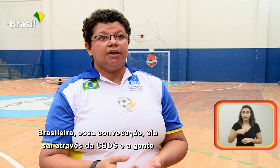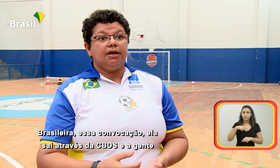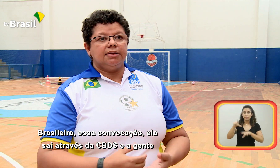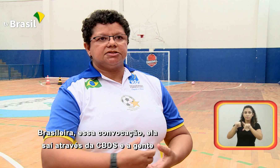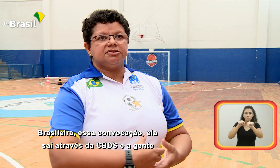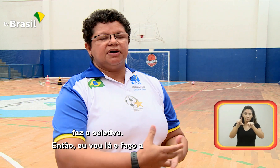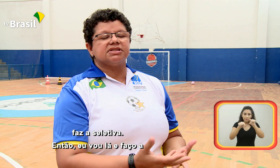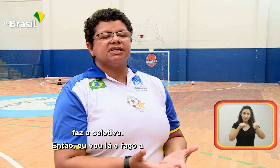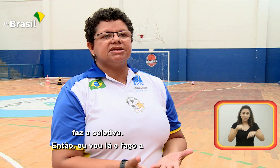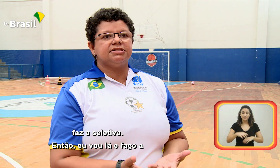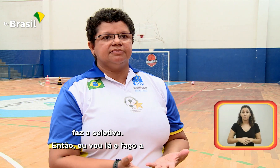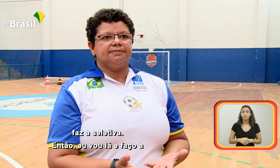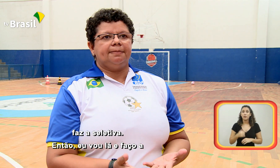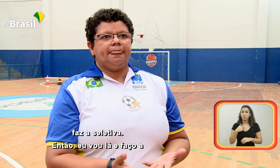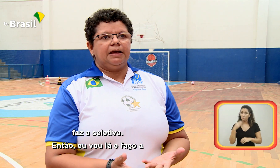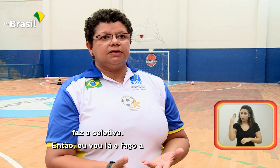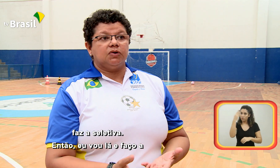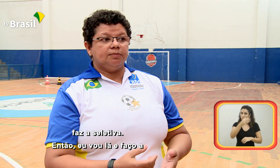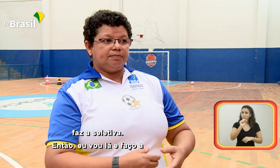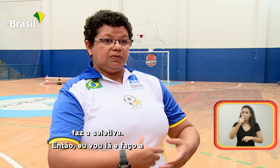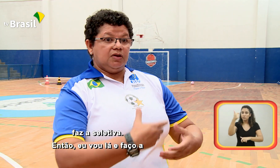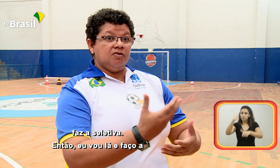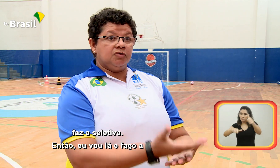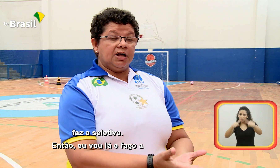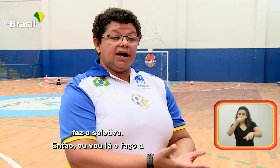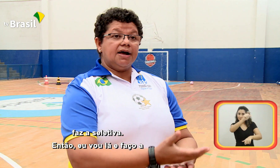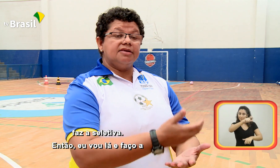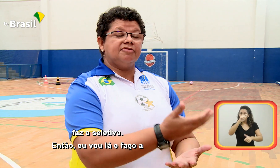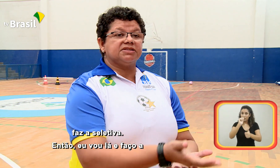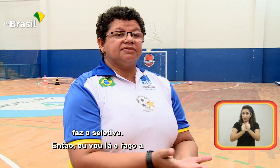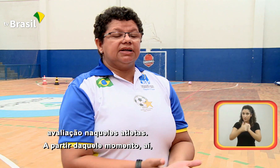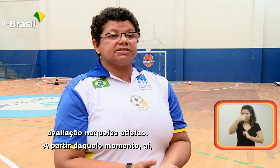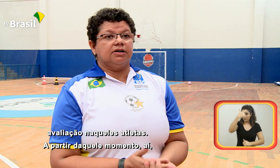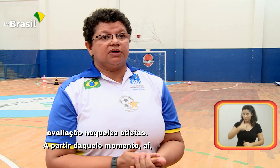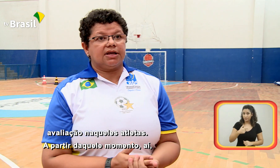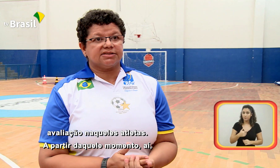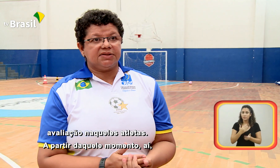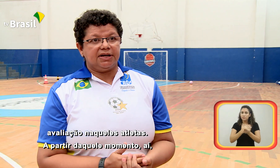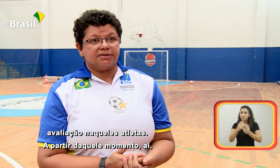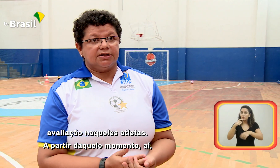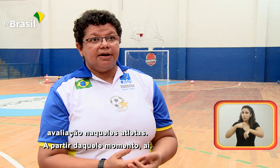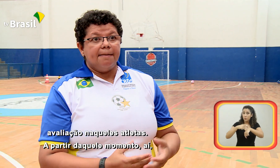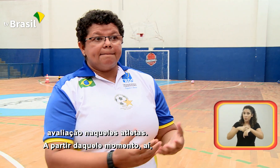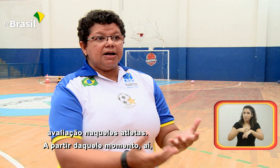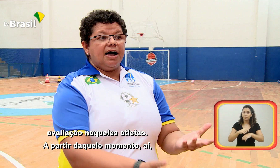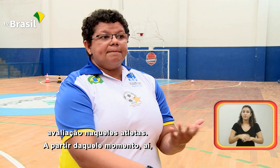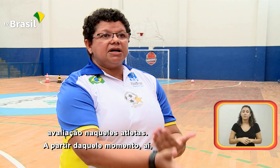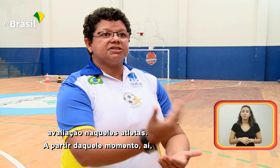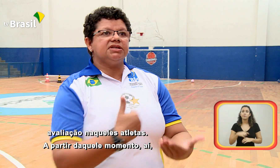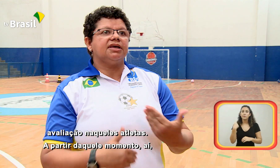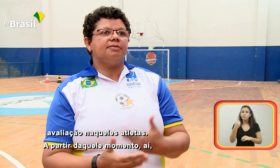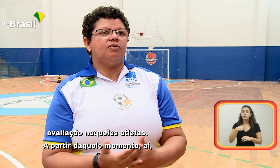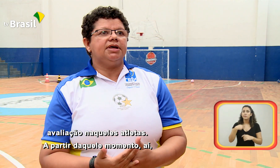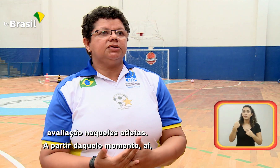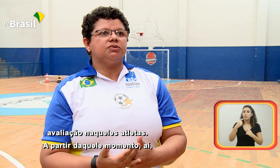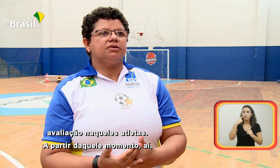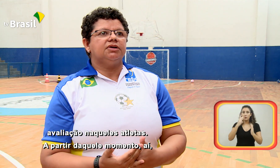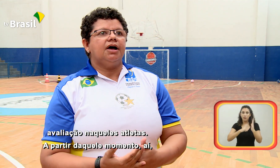e a gente faz a seletiva. Então, eu vou lá e faço avaliação naqueles atletas. A partir daquele momento,